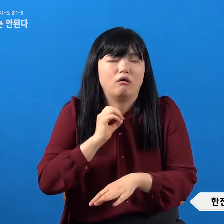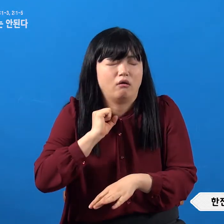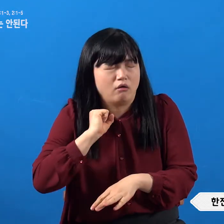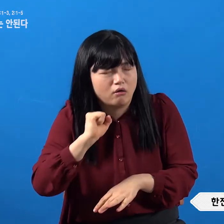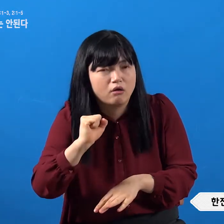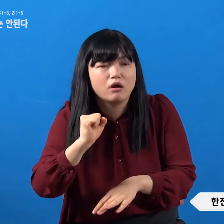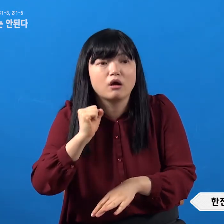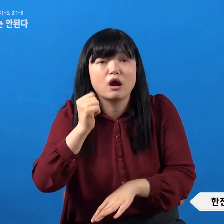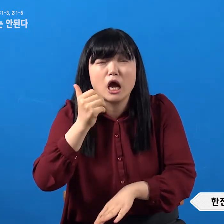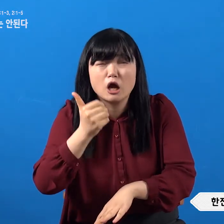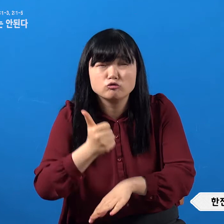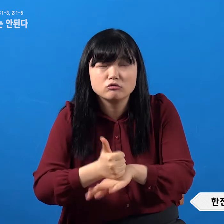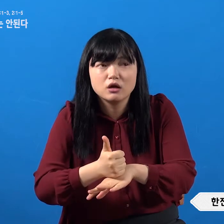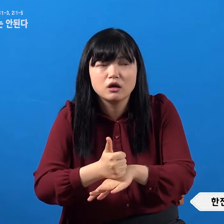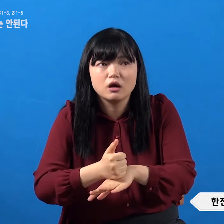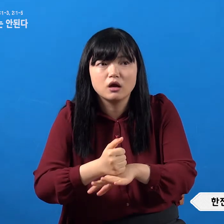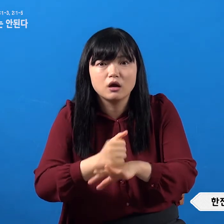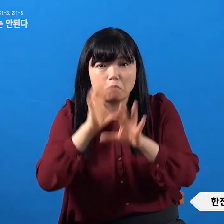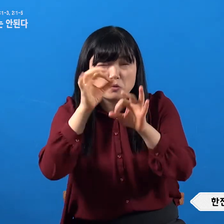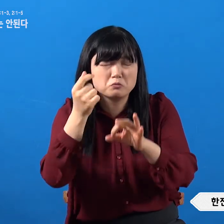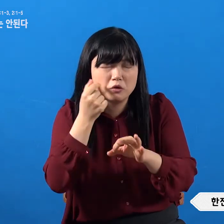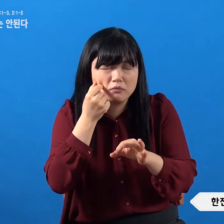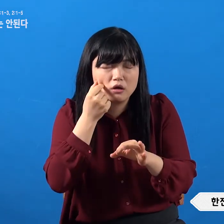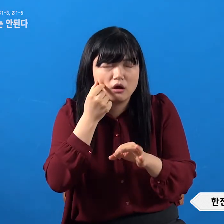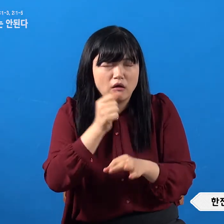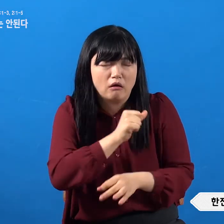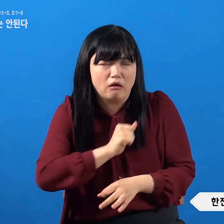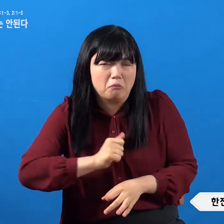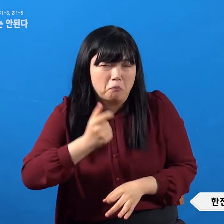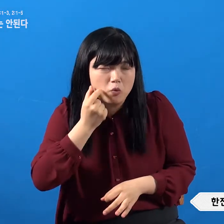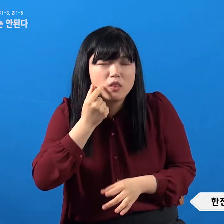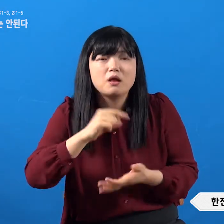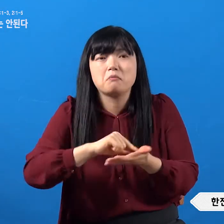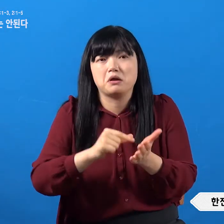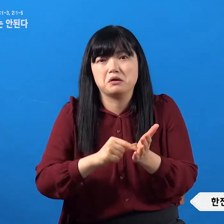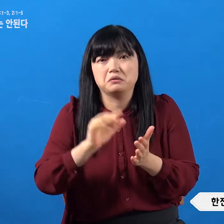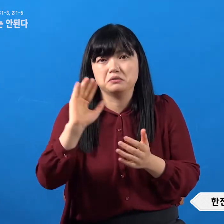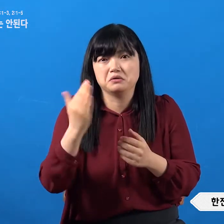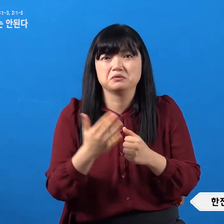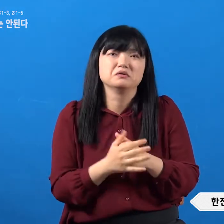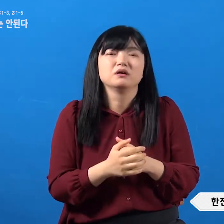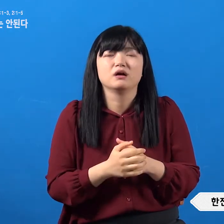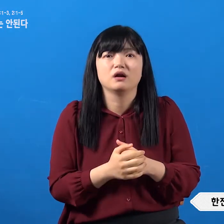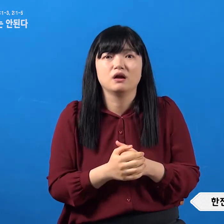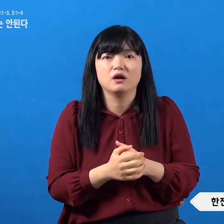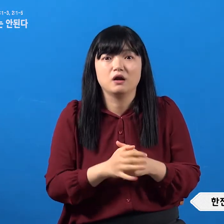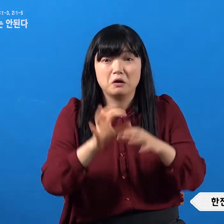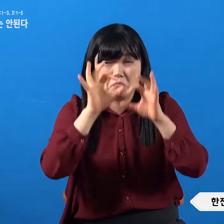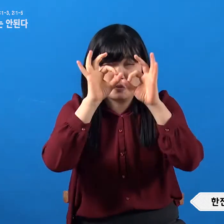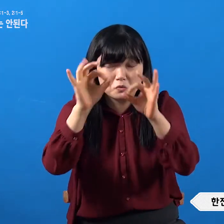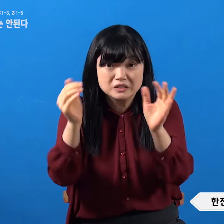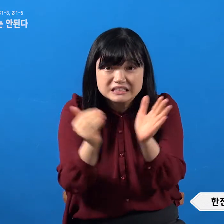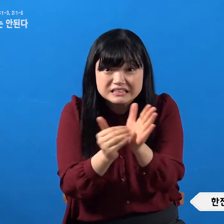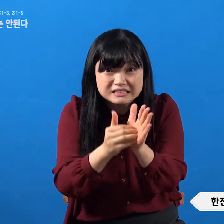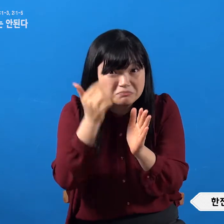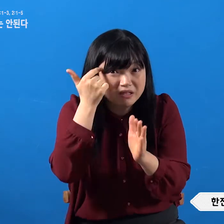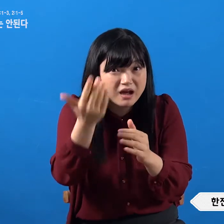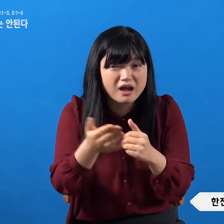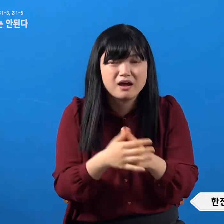사로잡혀서 나중에는 그런 거 보지 않으면 견딜 수 없는 그런 지경까지 됐습니다. 그럼 보는 것으로